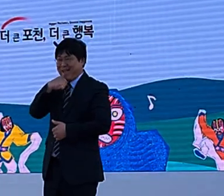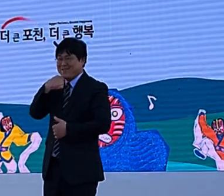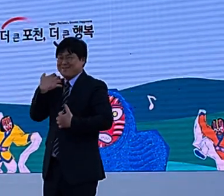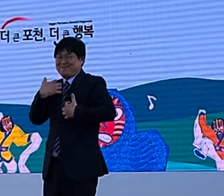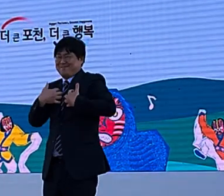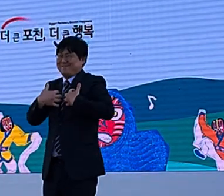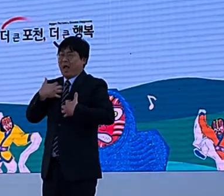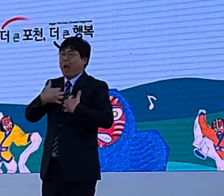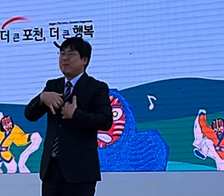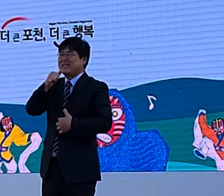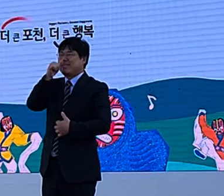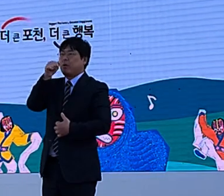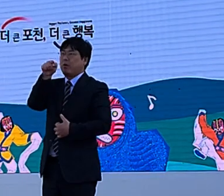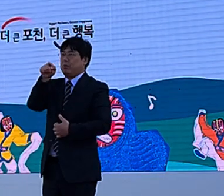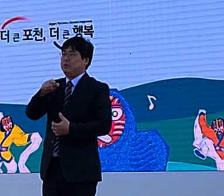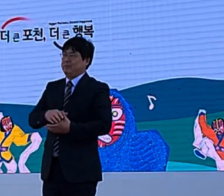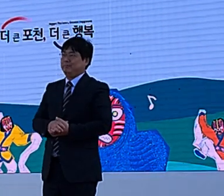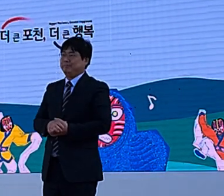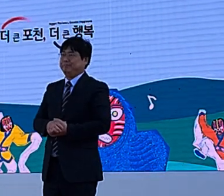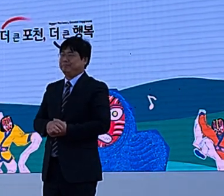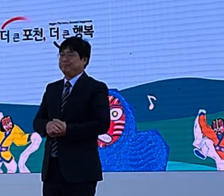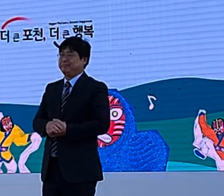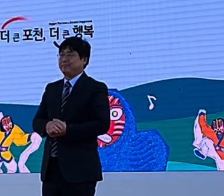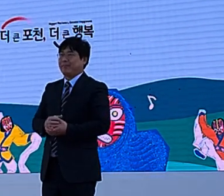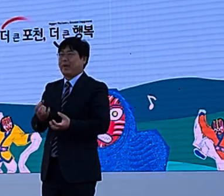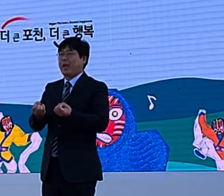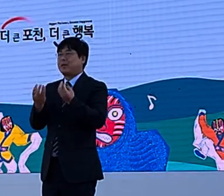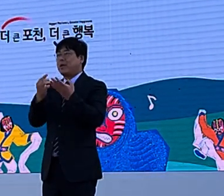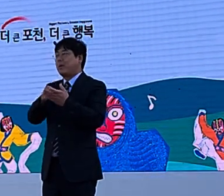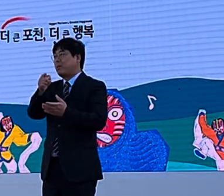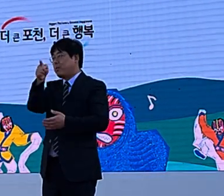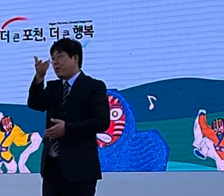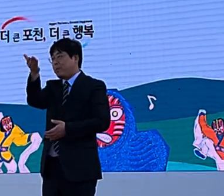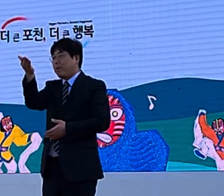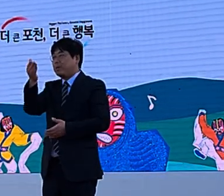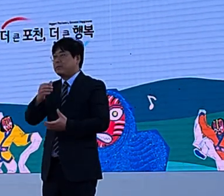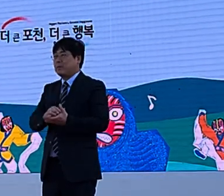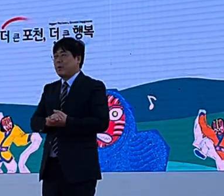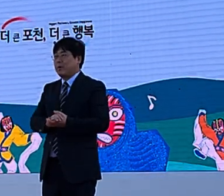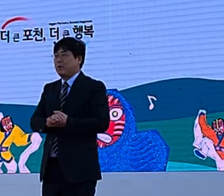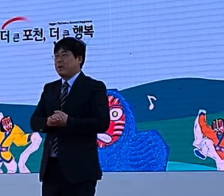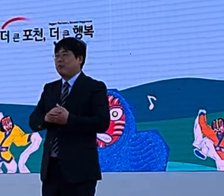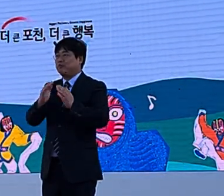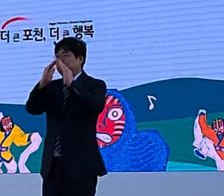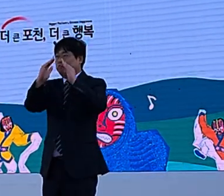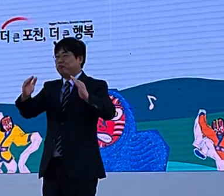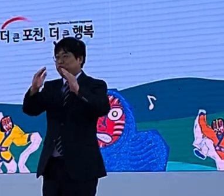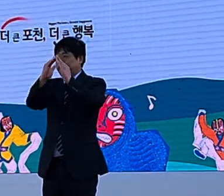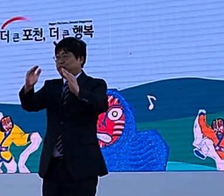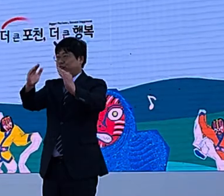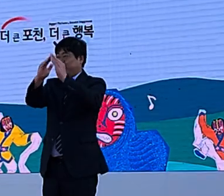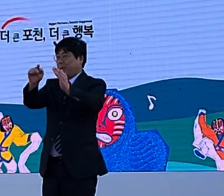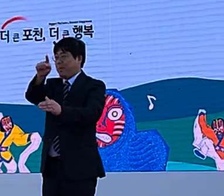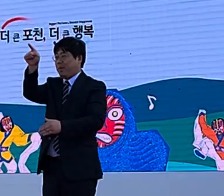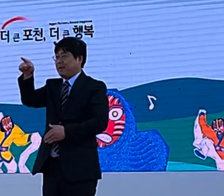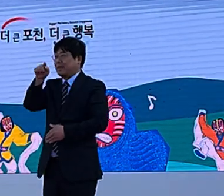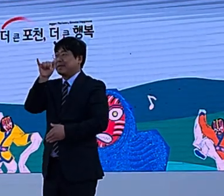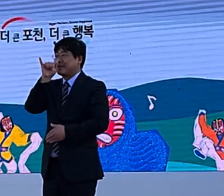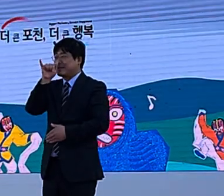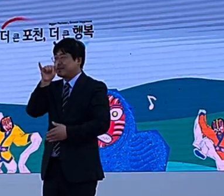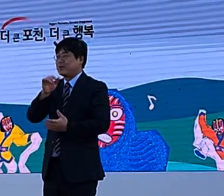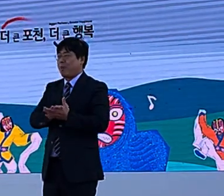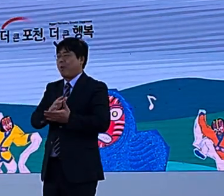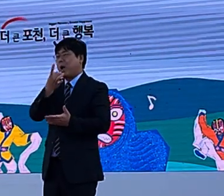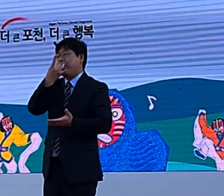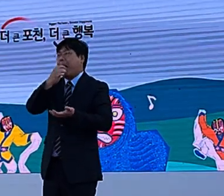풍요장터를 준비했습니다 행사장 앞쪽에 보시면 그 풍류주막이라는 풍미가 뛰어난